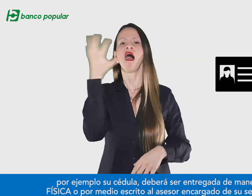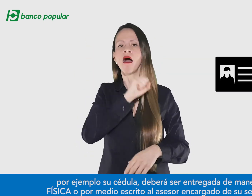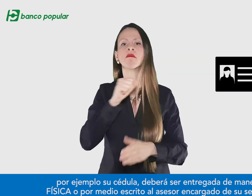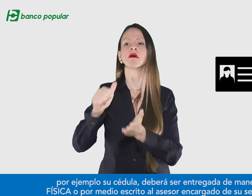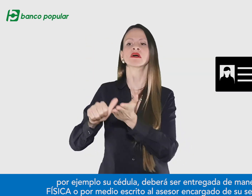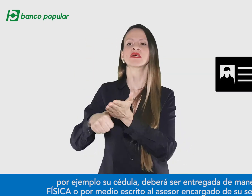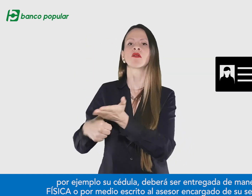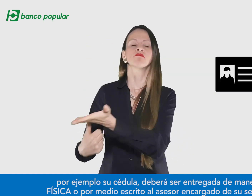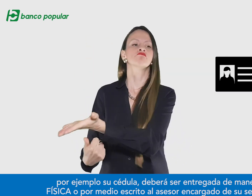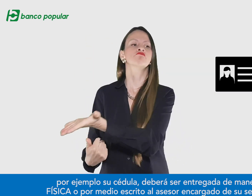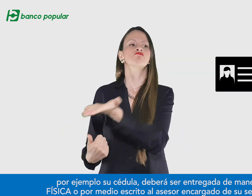de su servicio.